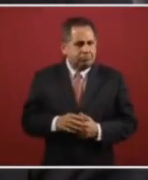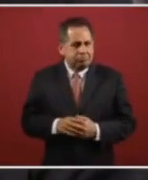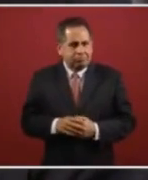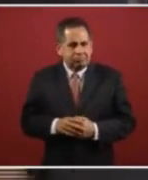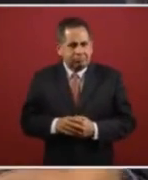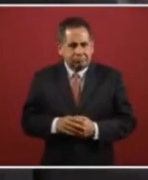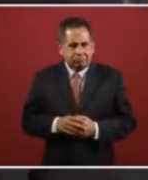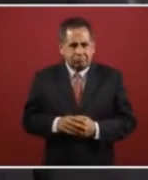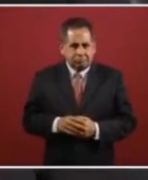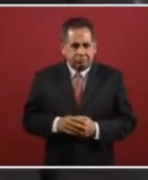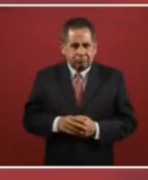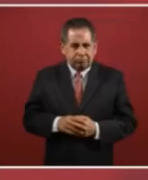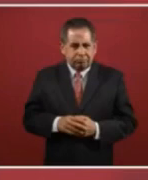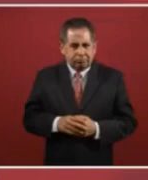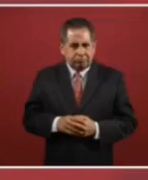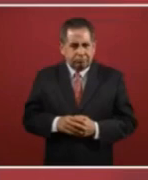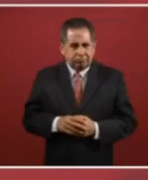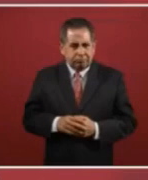no